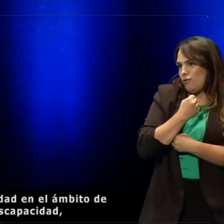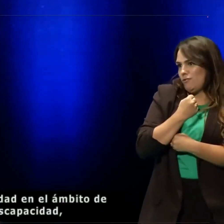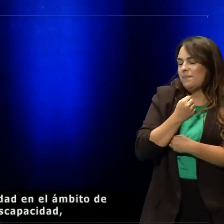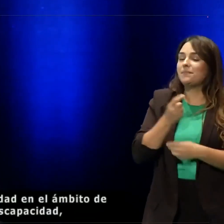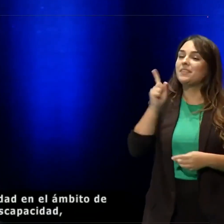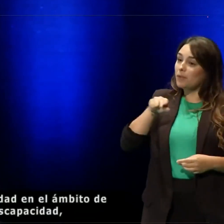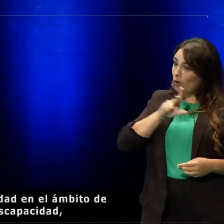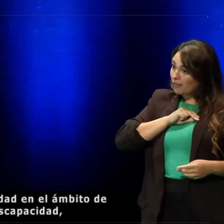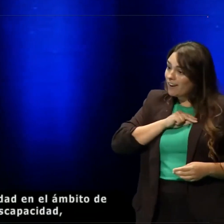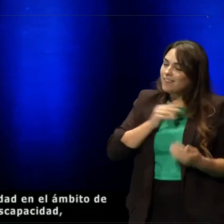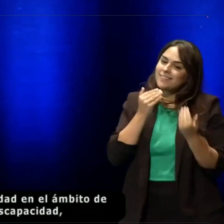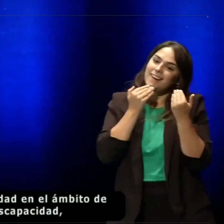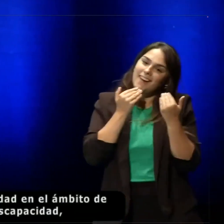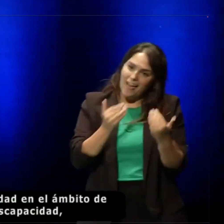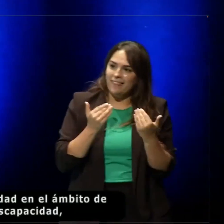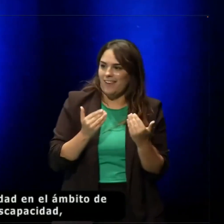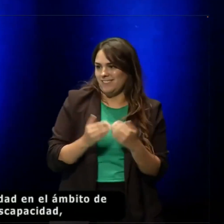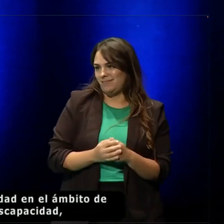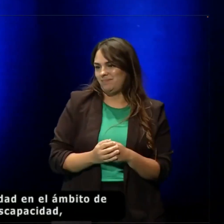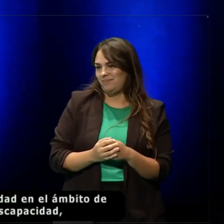Concejala, muchísimas gracias.